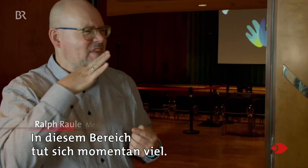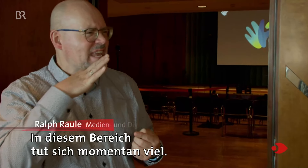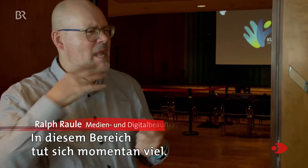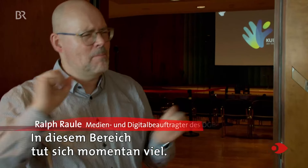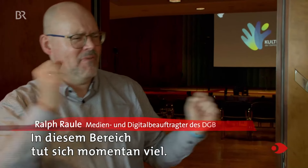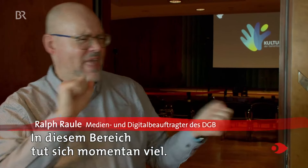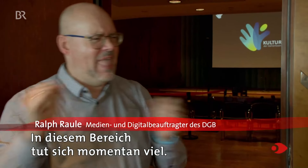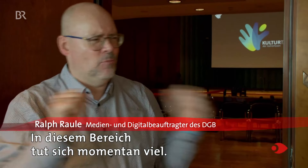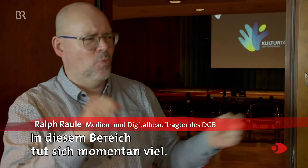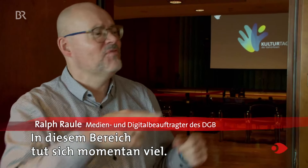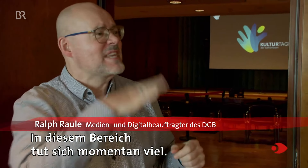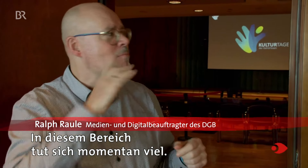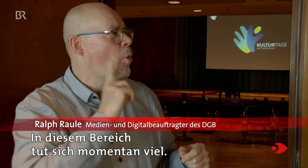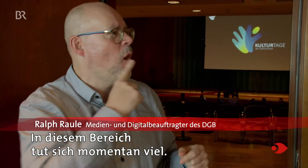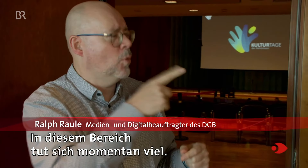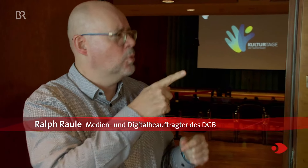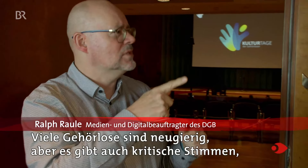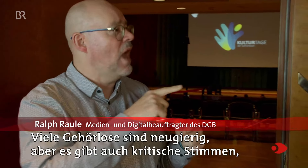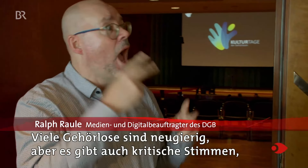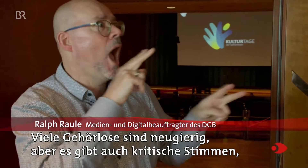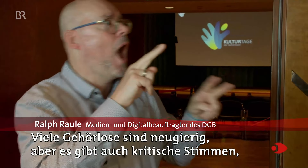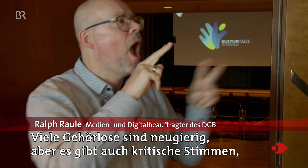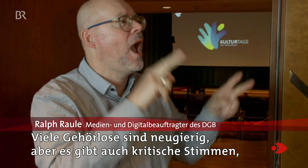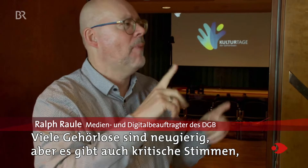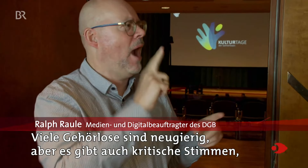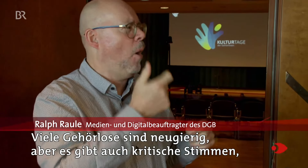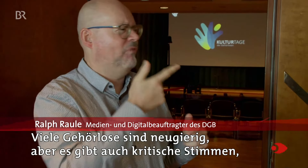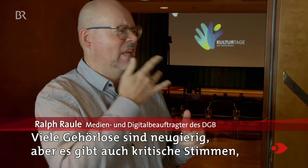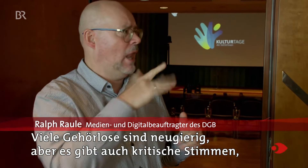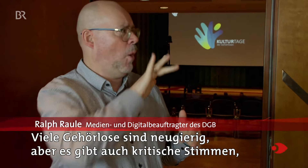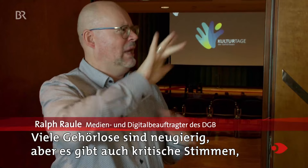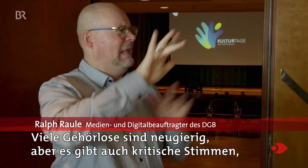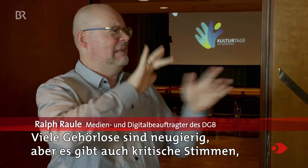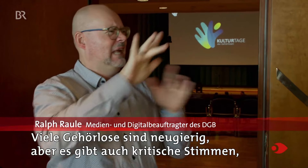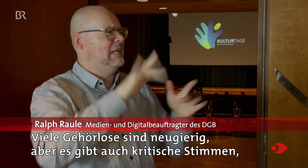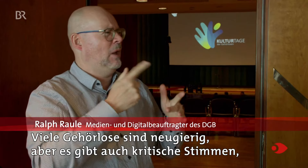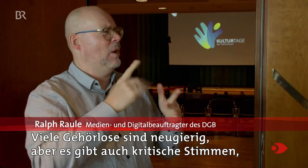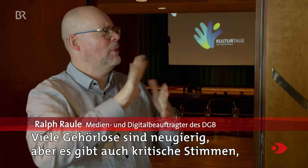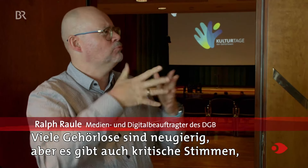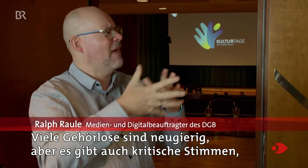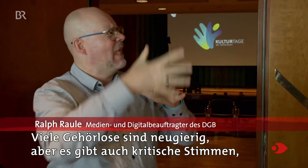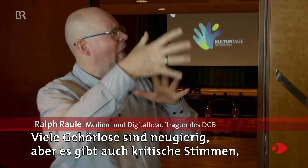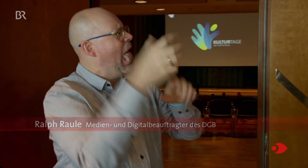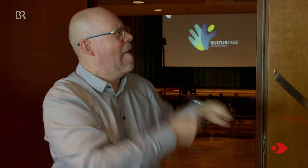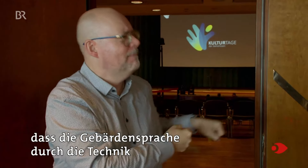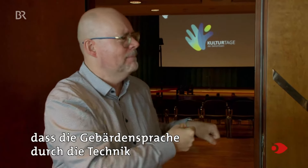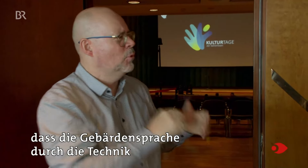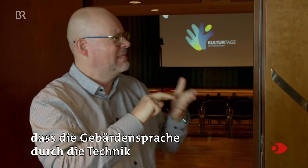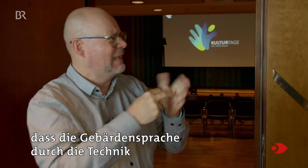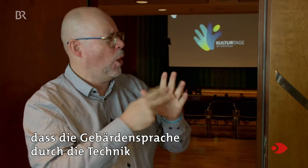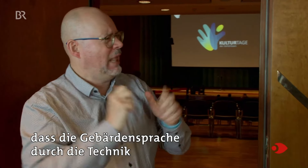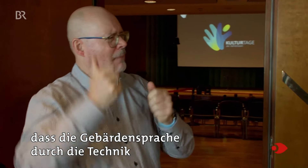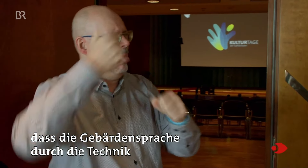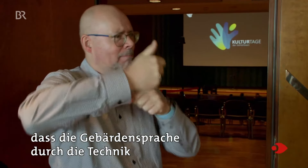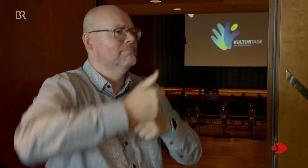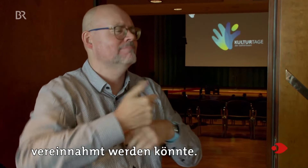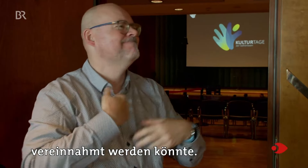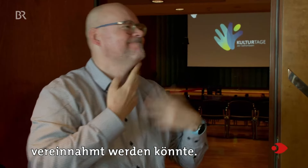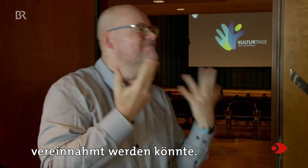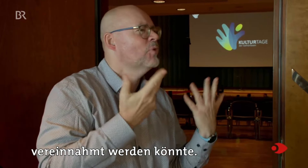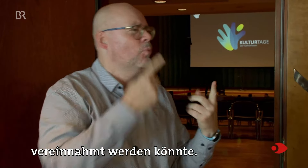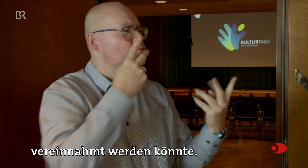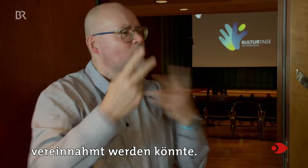In diesem Bereich tut sich momentan viel. Viele Gehörlose sind neugierig. Aber es gibt auch kritische Stimmen, dass die Gebärdensprache durch die